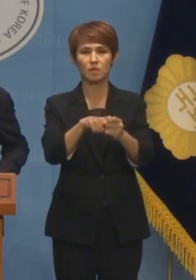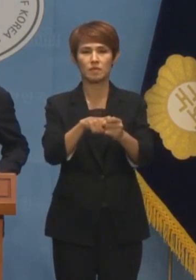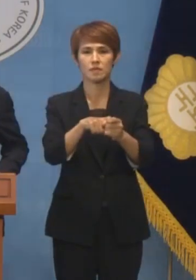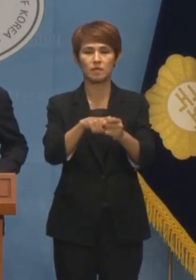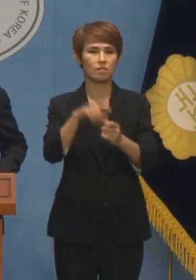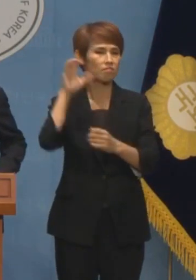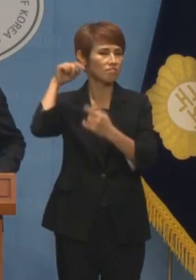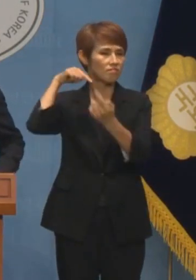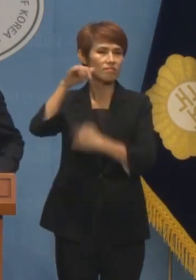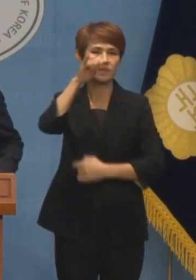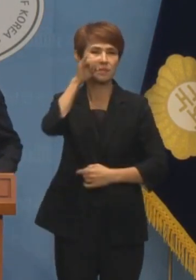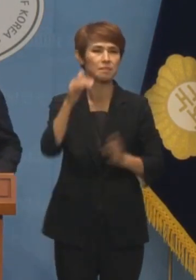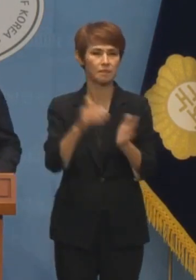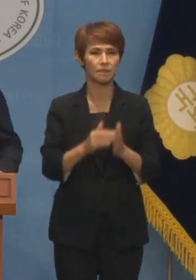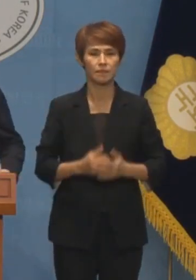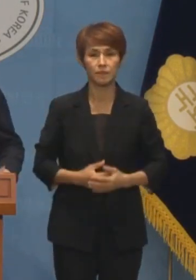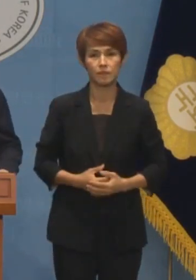진행됐습니다.